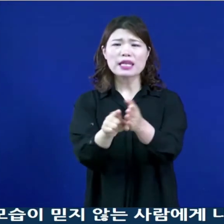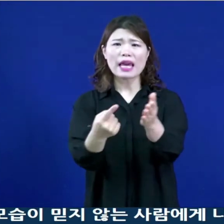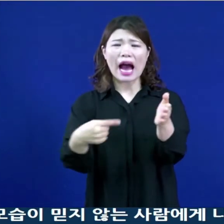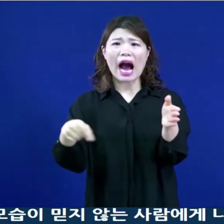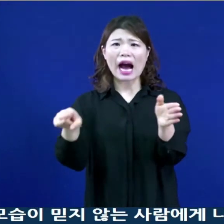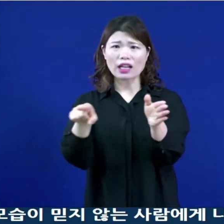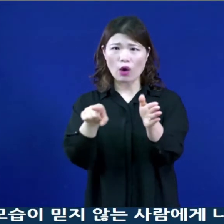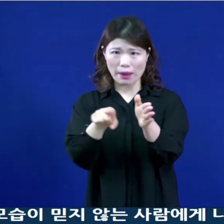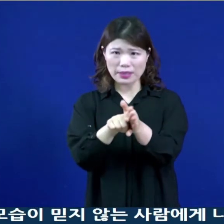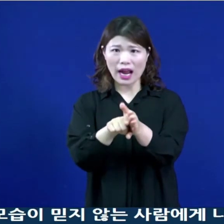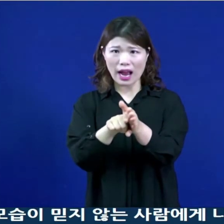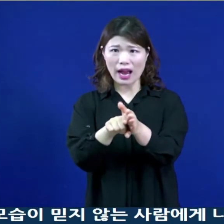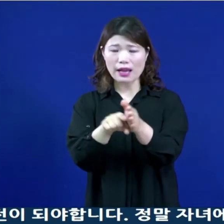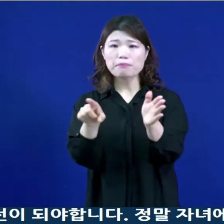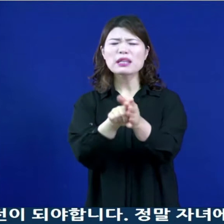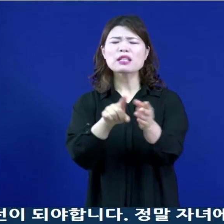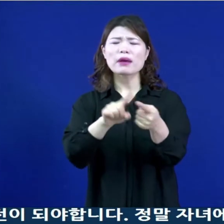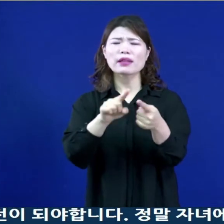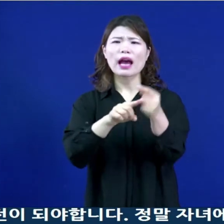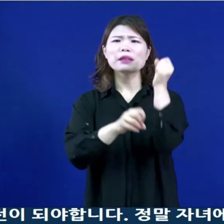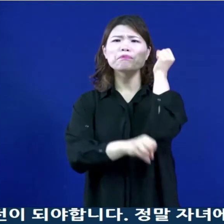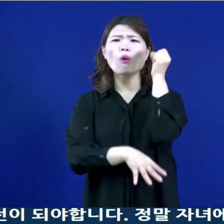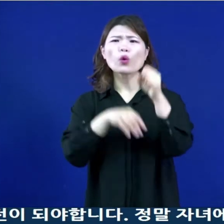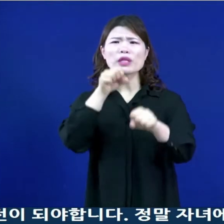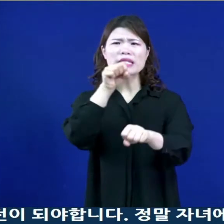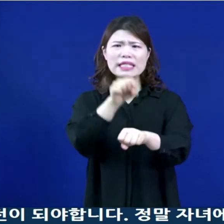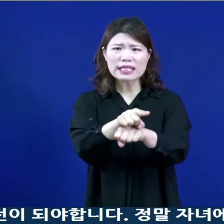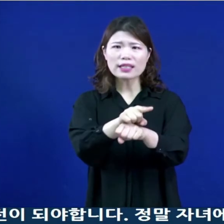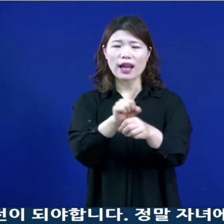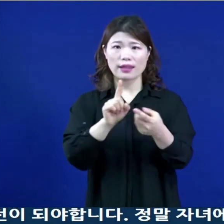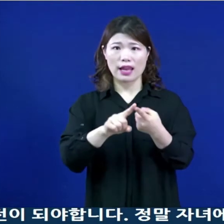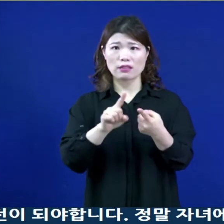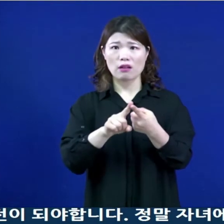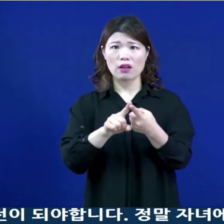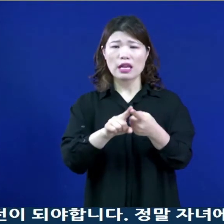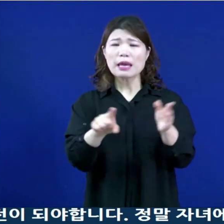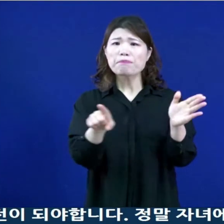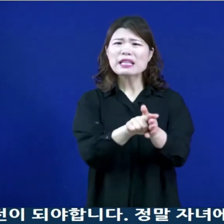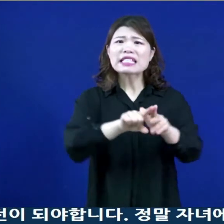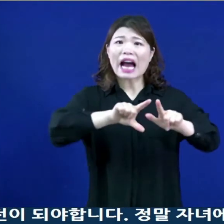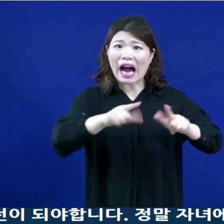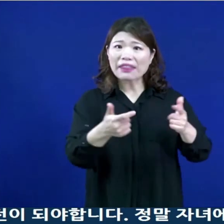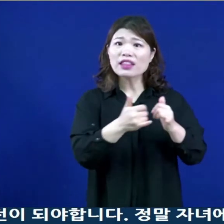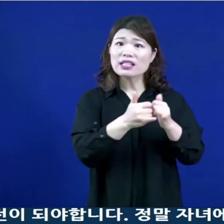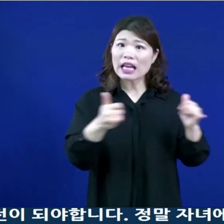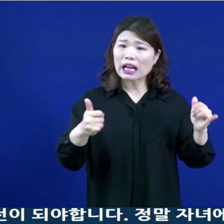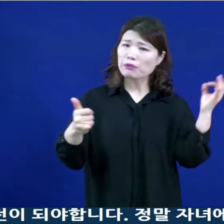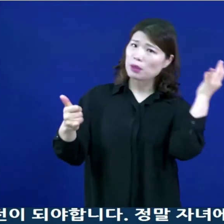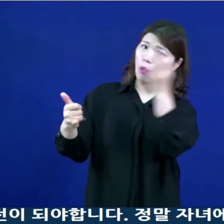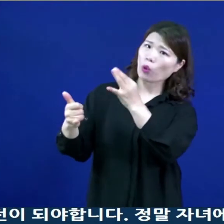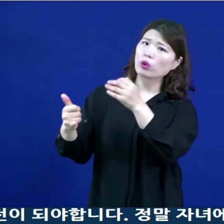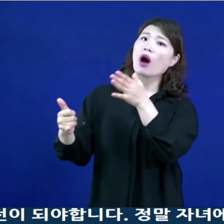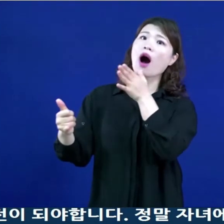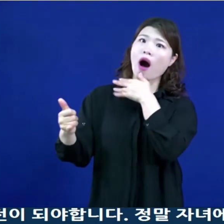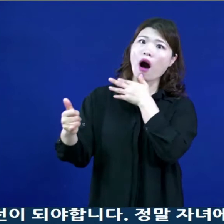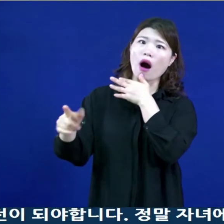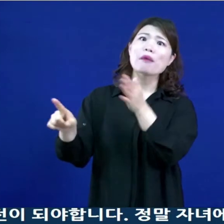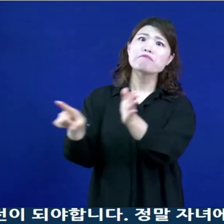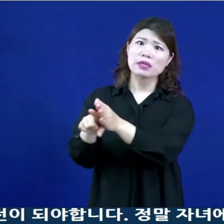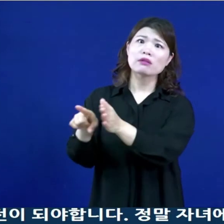그 믿음의 본질 가운데는 믿지 않은 사람이 보고도 저 믿음을 붙들 수 있는 그런